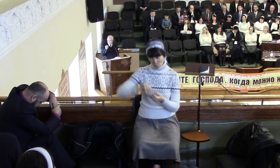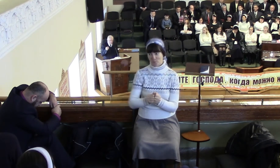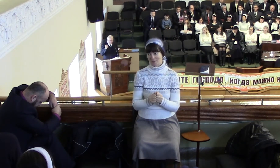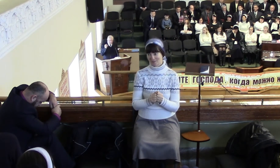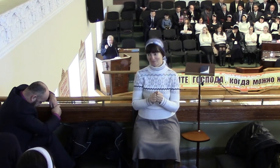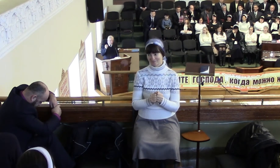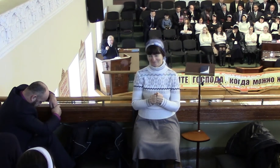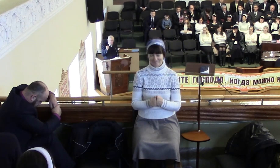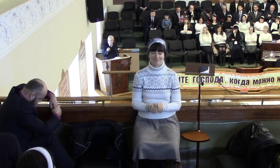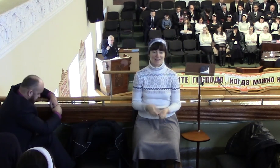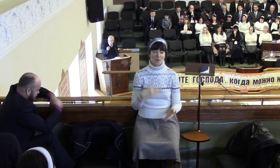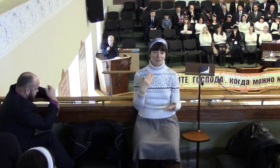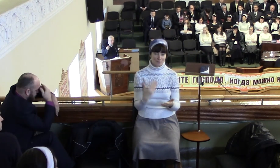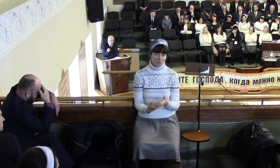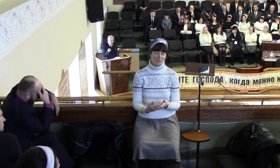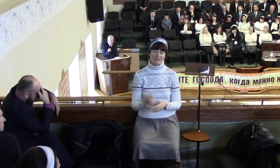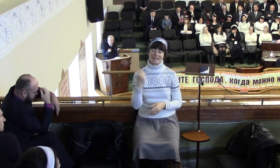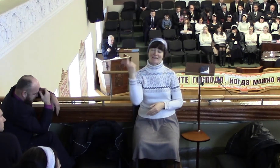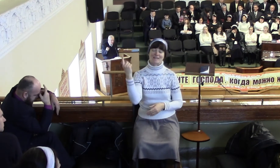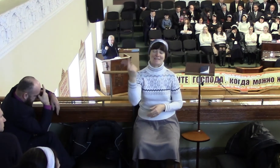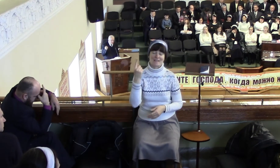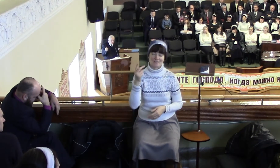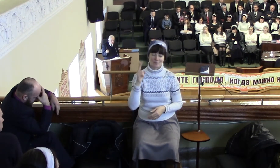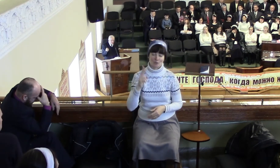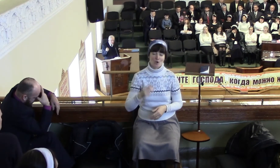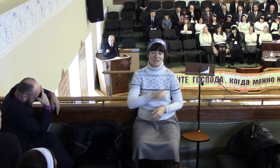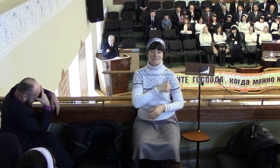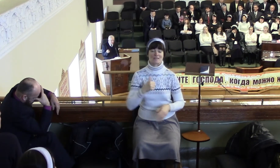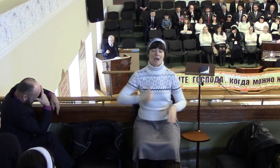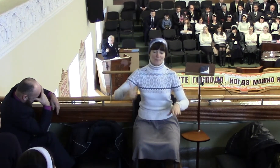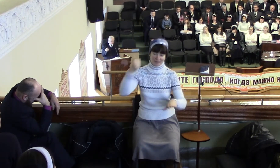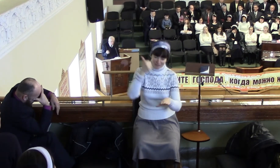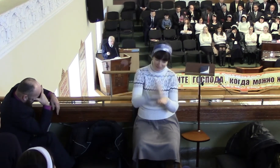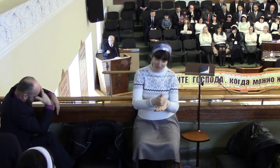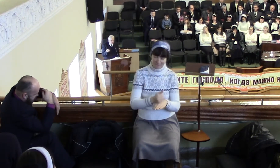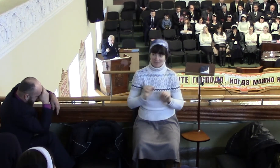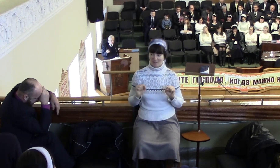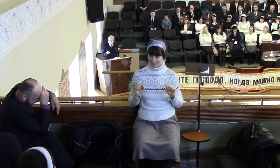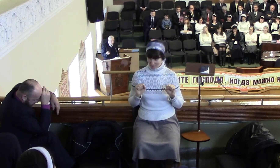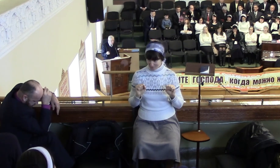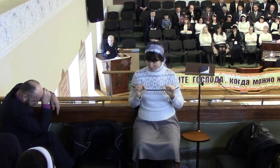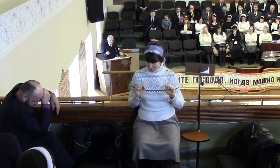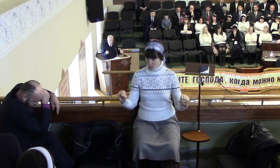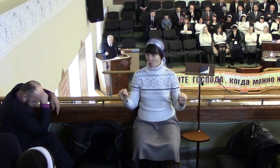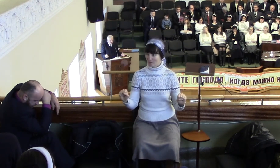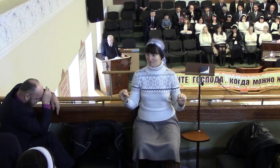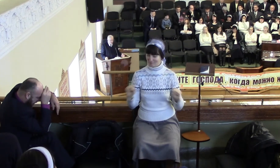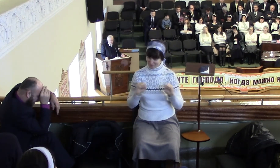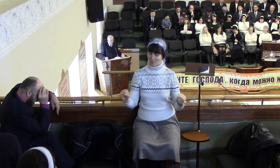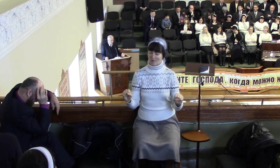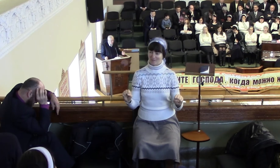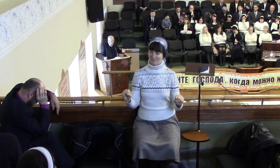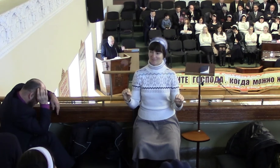единственный, кто стал самым главным героем победы, это Иисус Христос. Потому что в нем не было